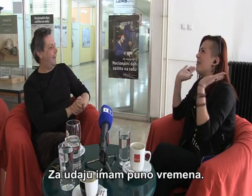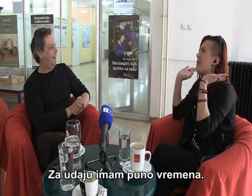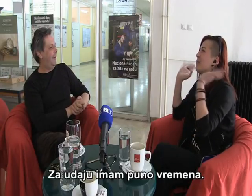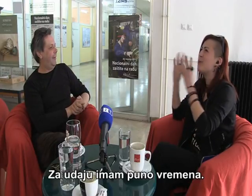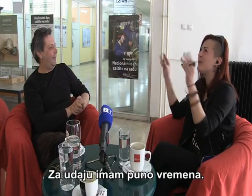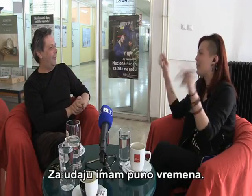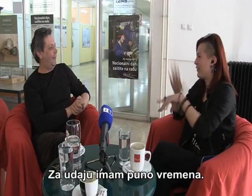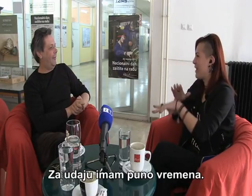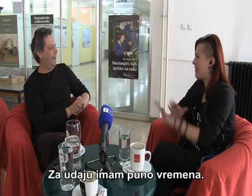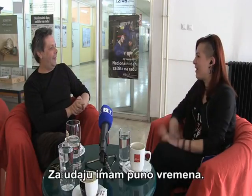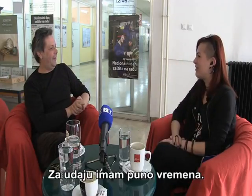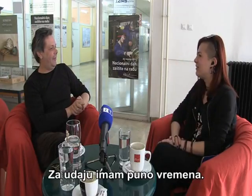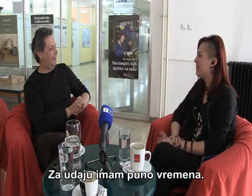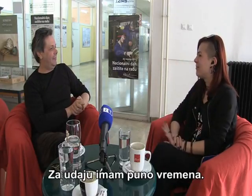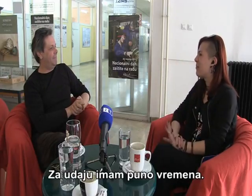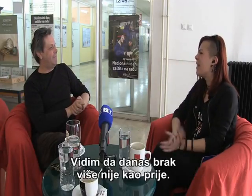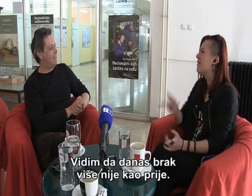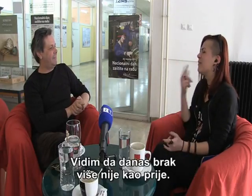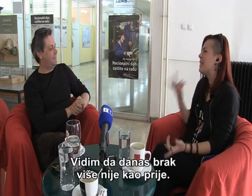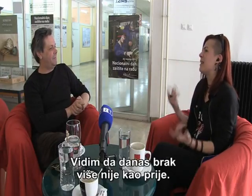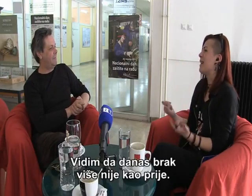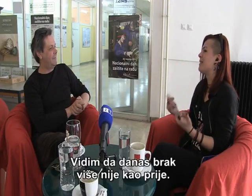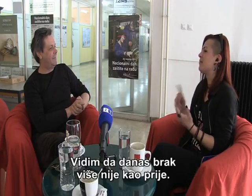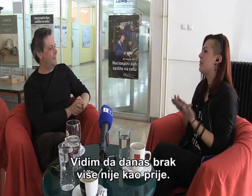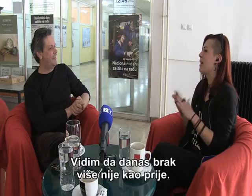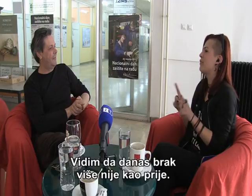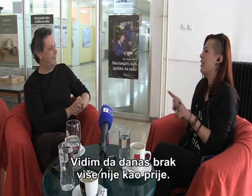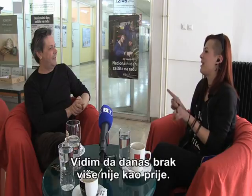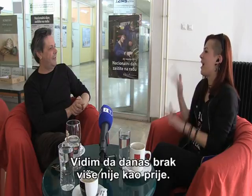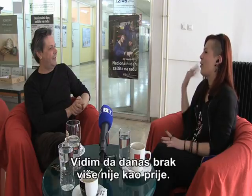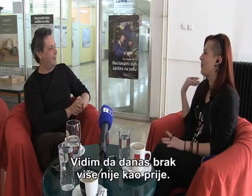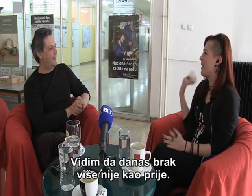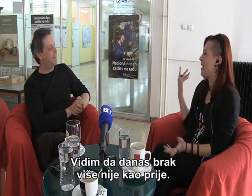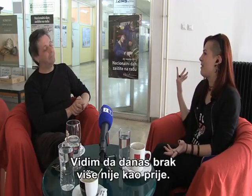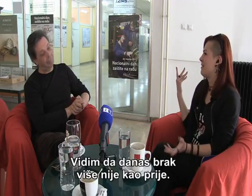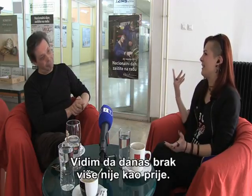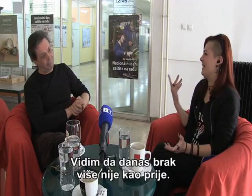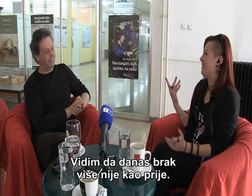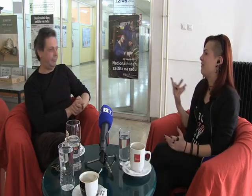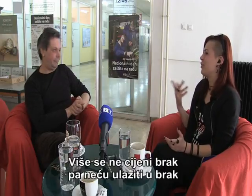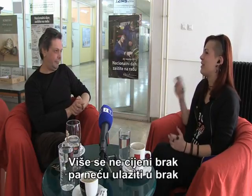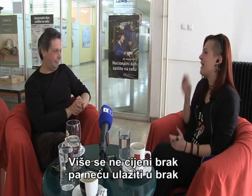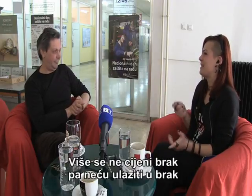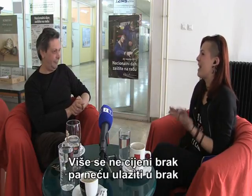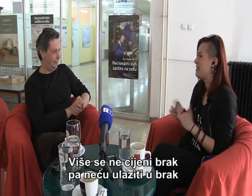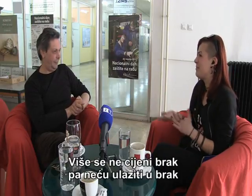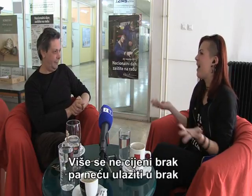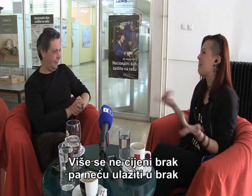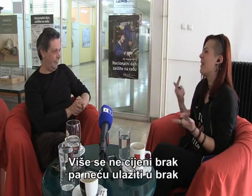imam puno vremena. A mislim da danas prav mi se nije kao prije. Više se ne cijenim prav, pa neću